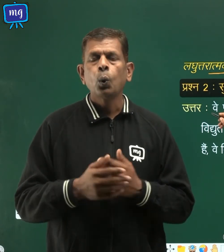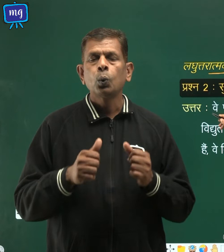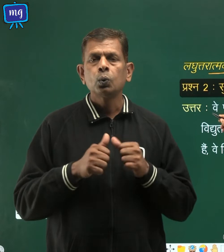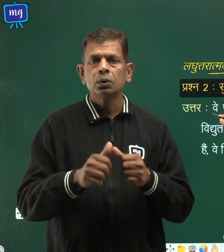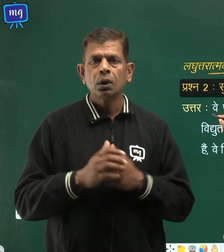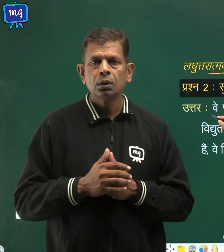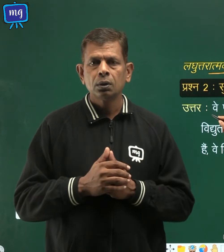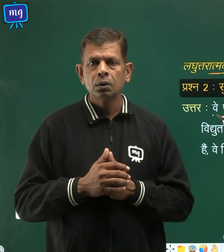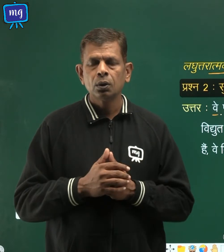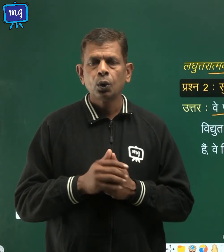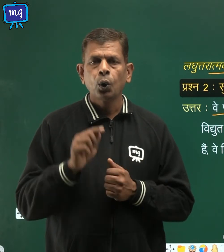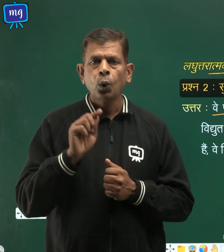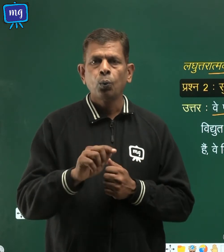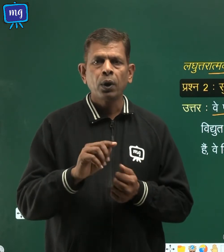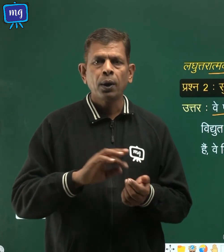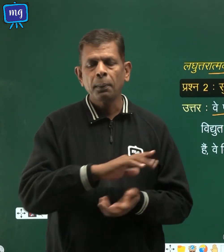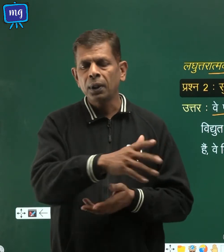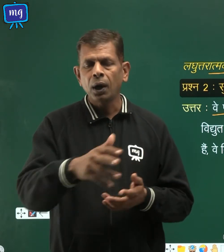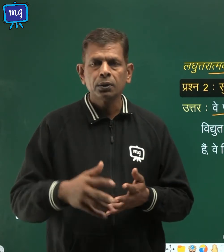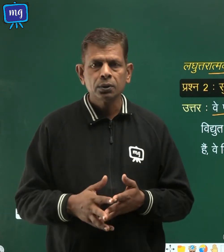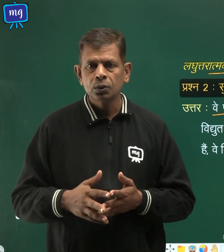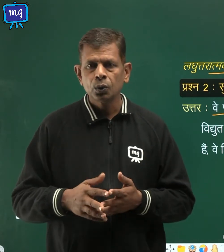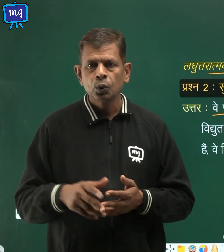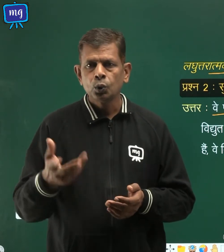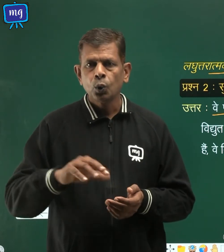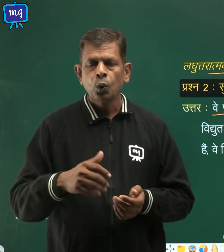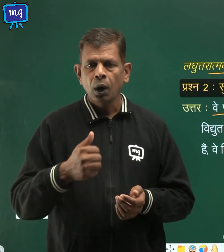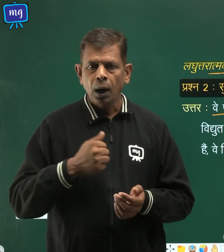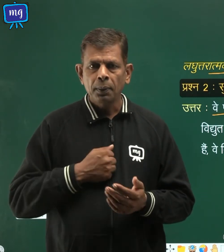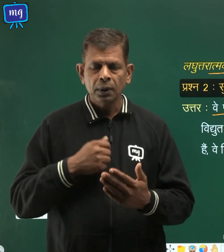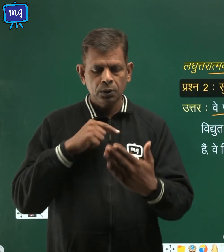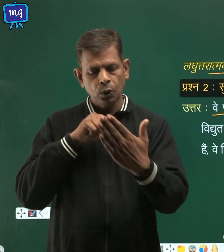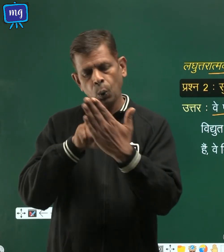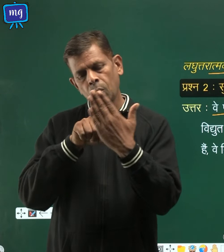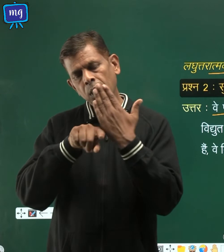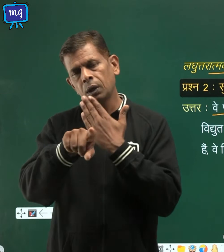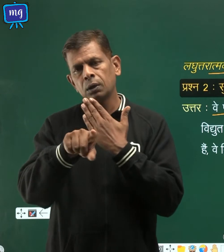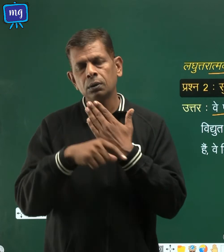उत्तर, वे पदार्थ जो अपने से होकर